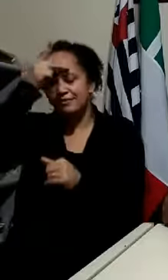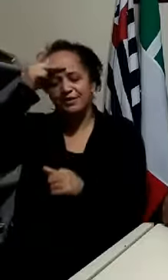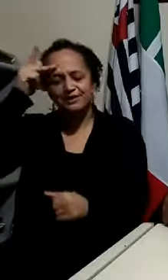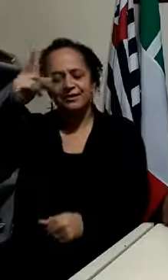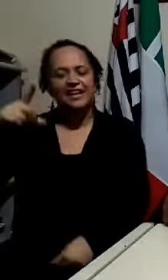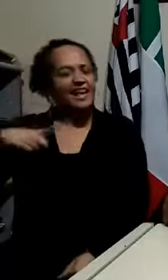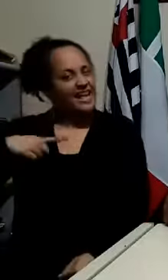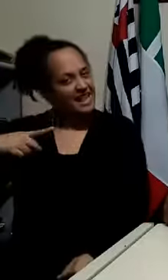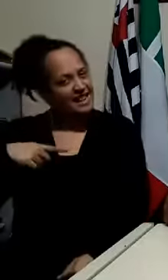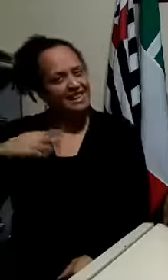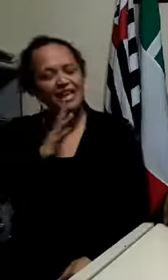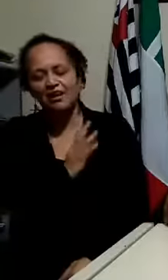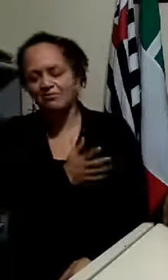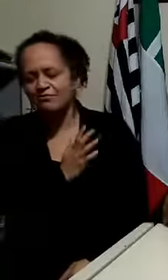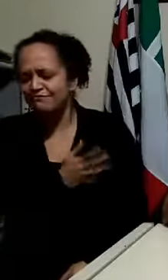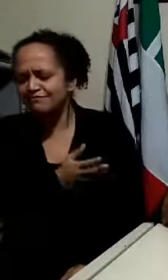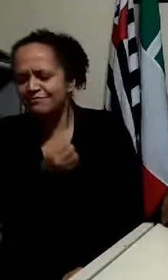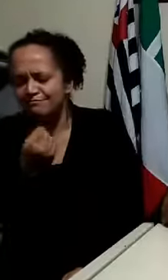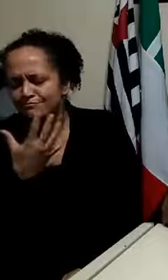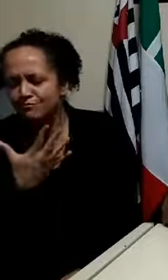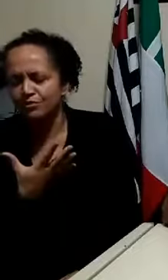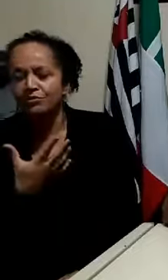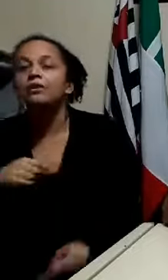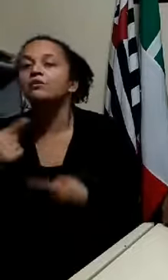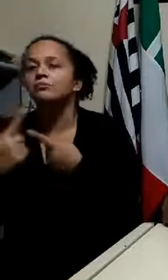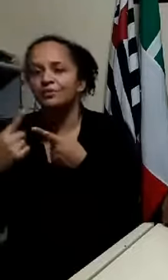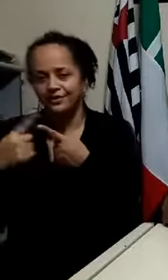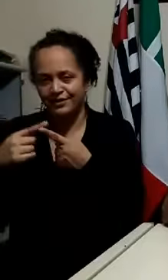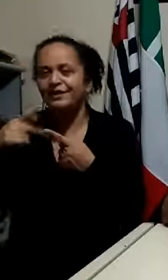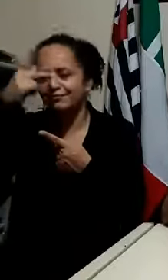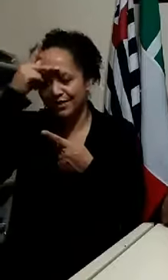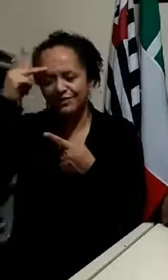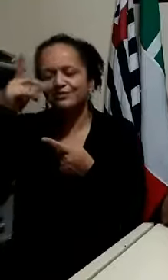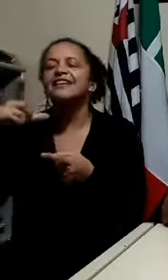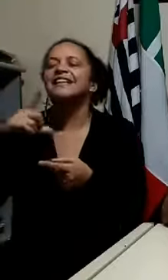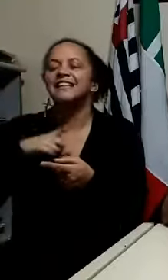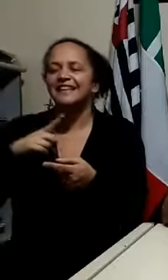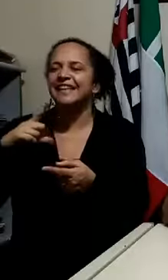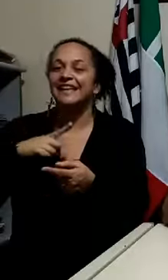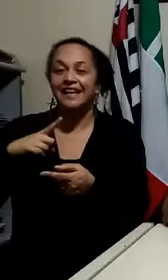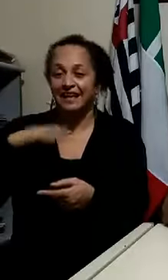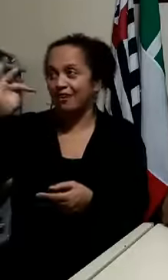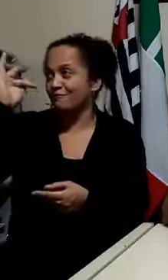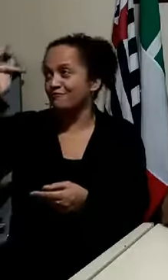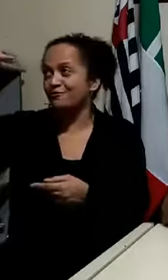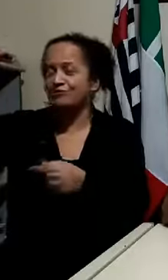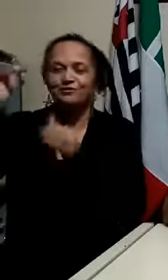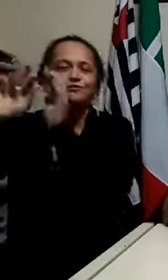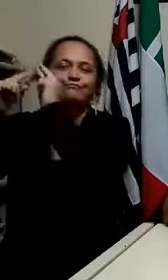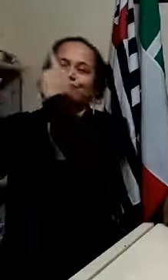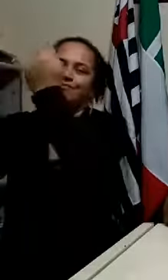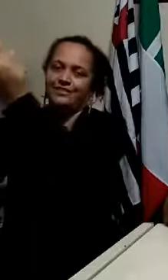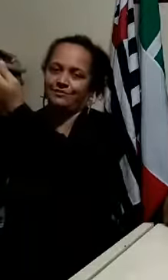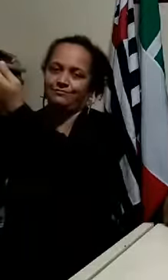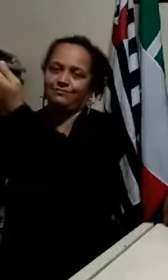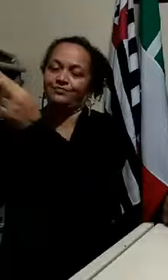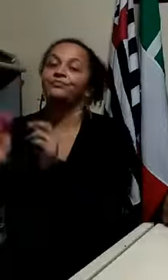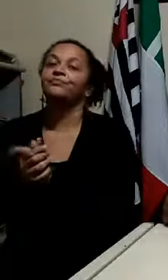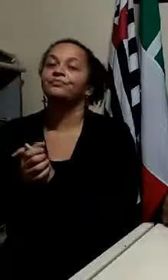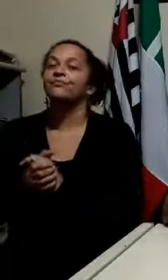vão herdar o reino. Olha aí. Feliz aqueles que choram, porque eles